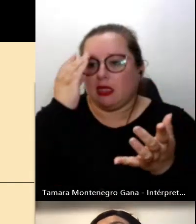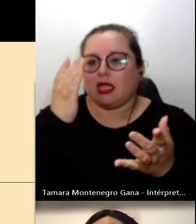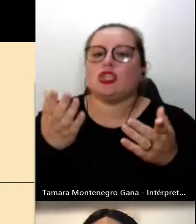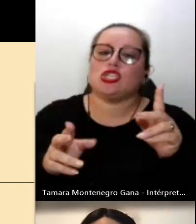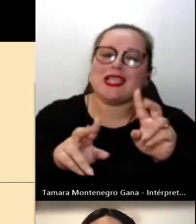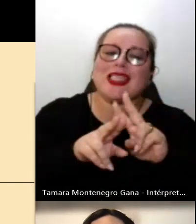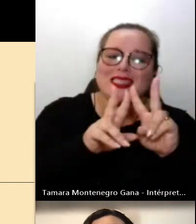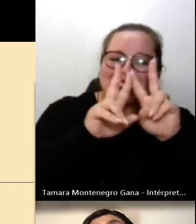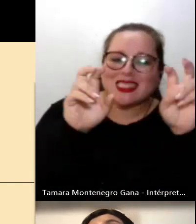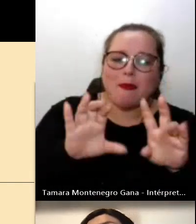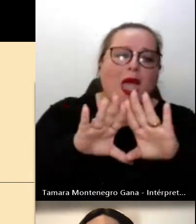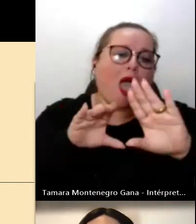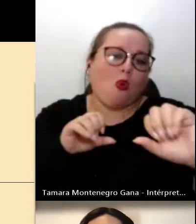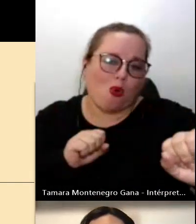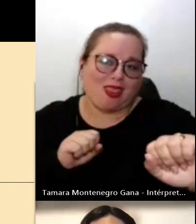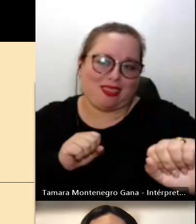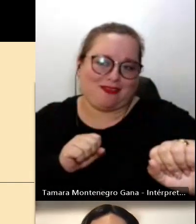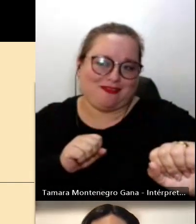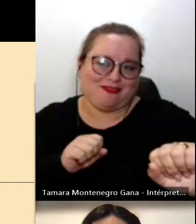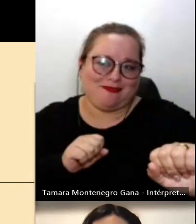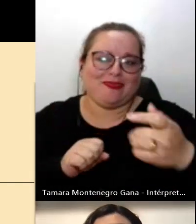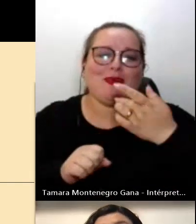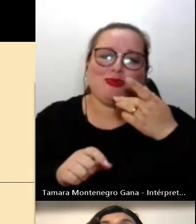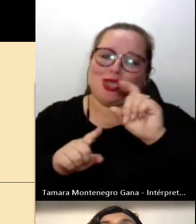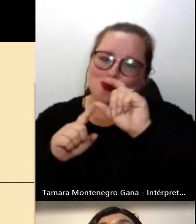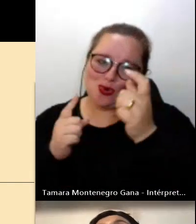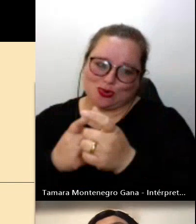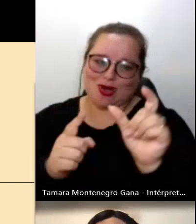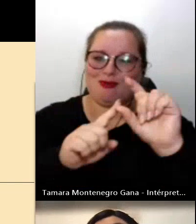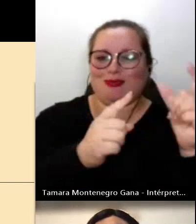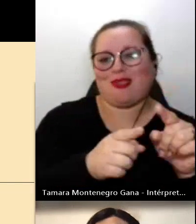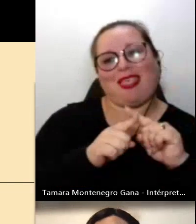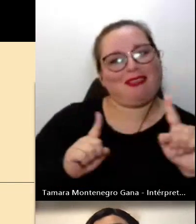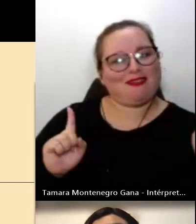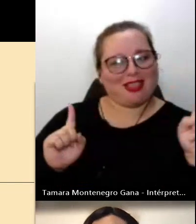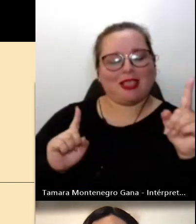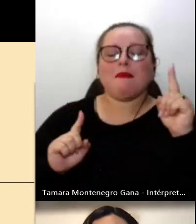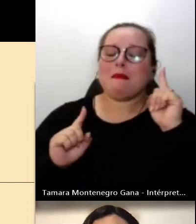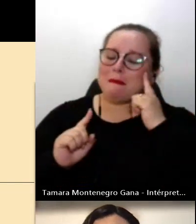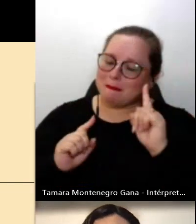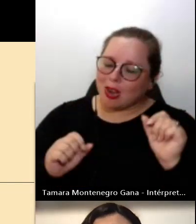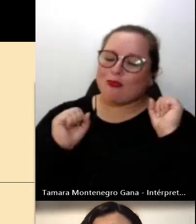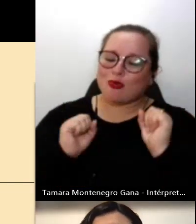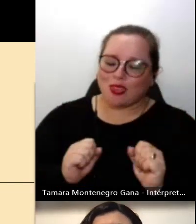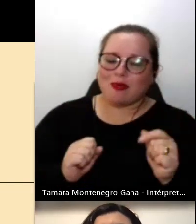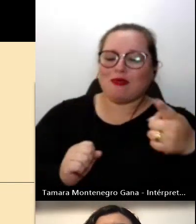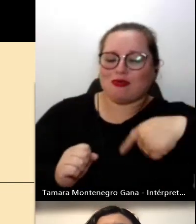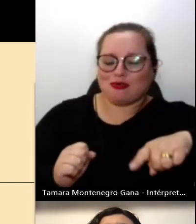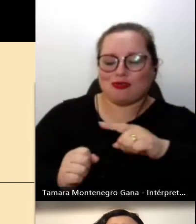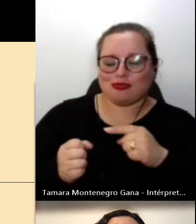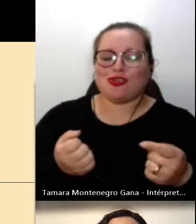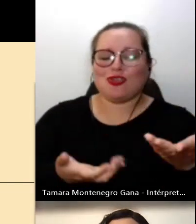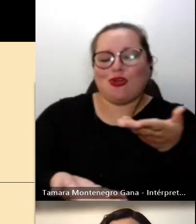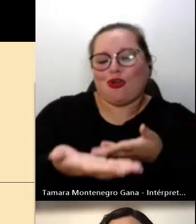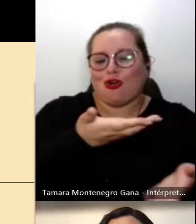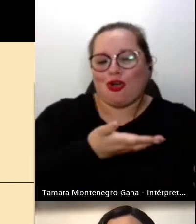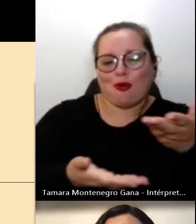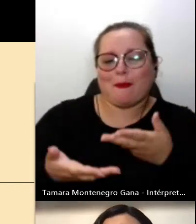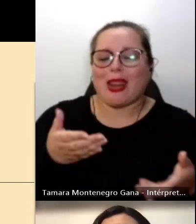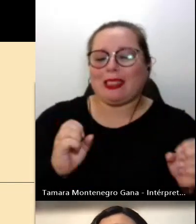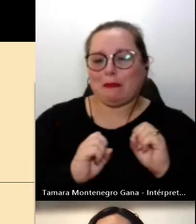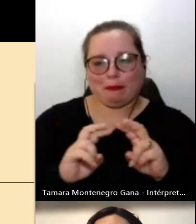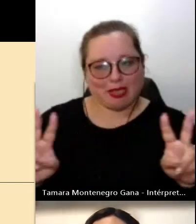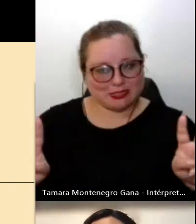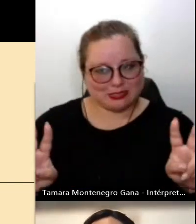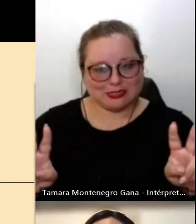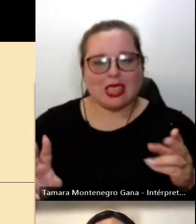gestionando acuerdos, porque somos culturas distintas, pero es posible lograr una convivencia armónica. Así también dentro de las